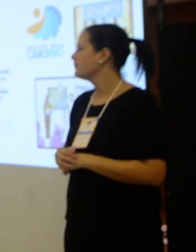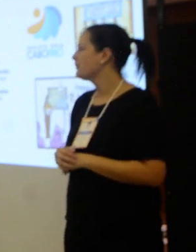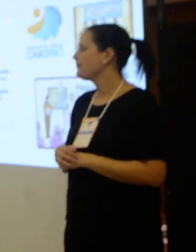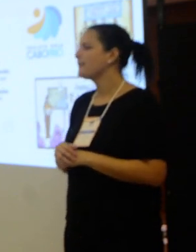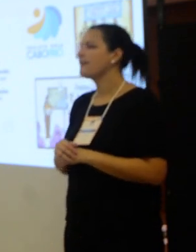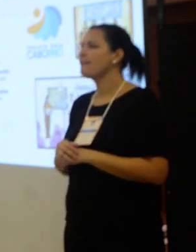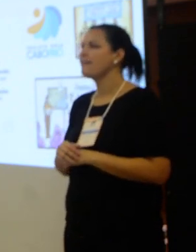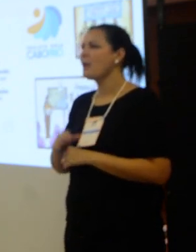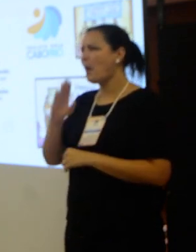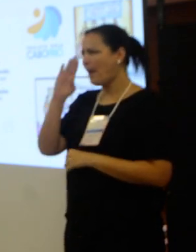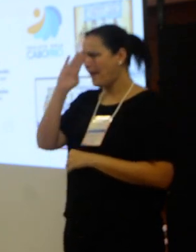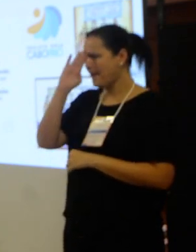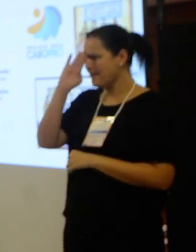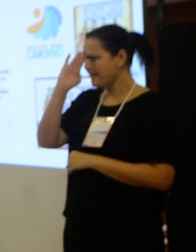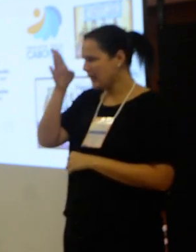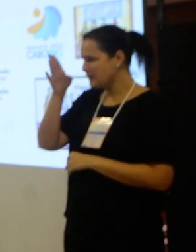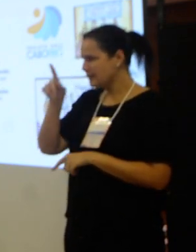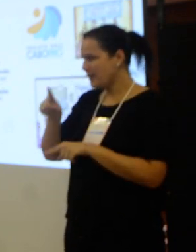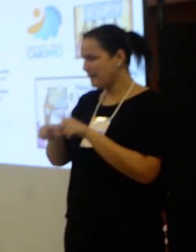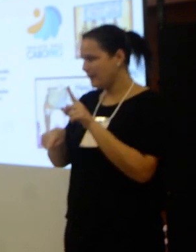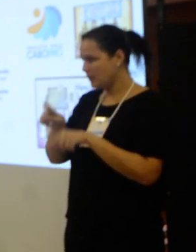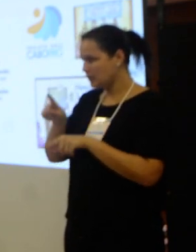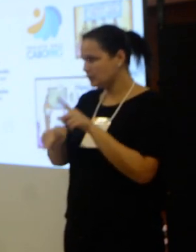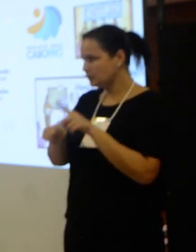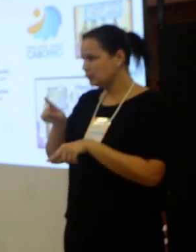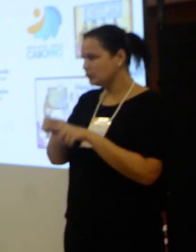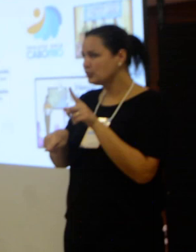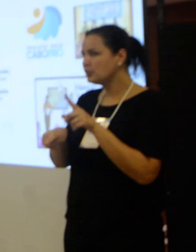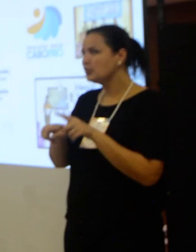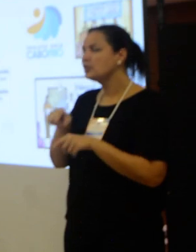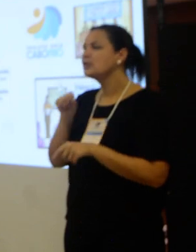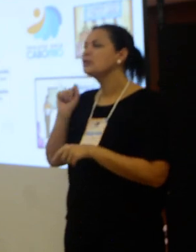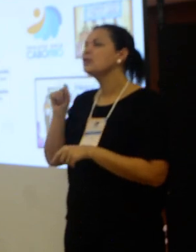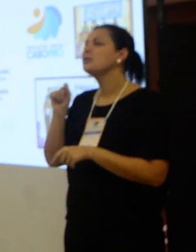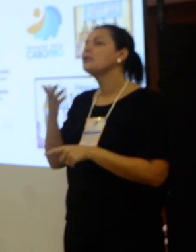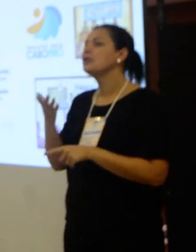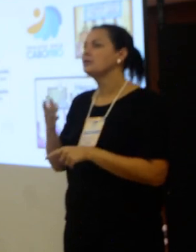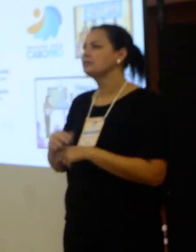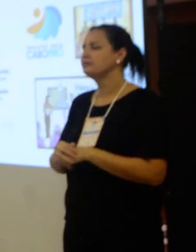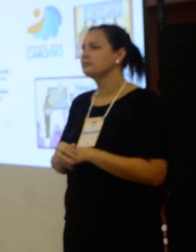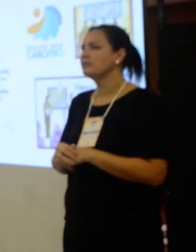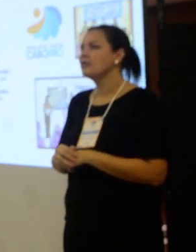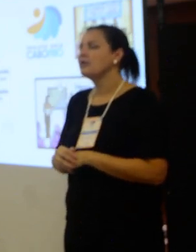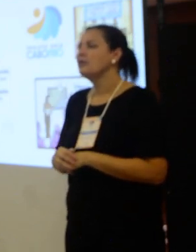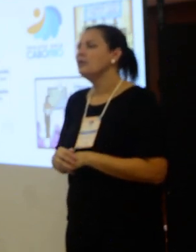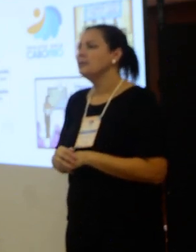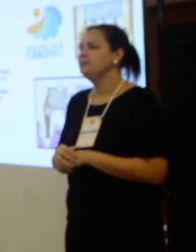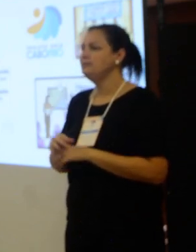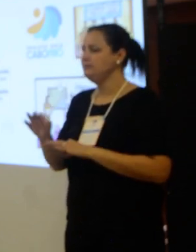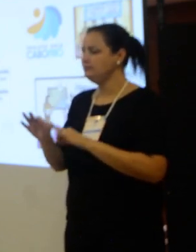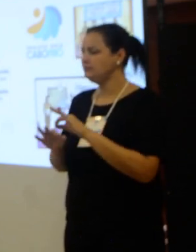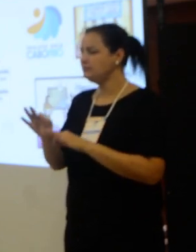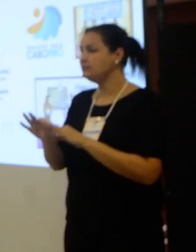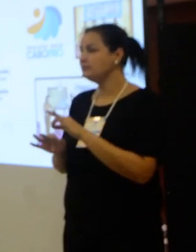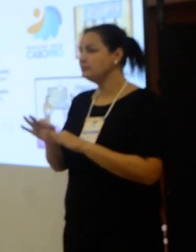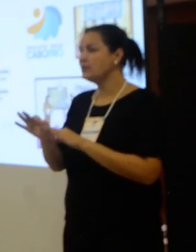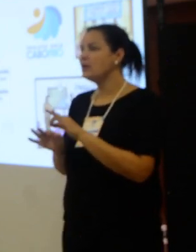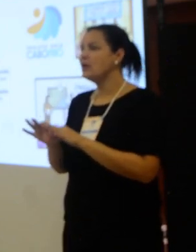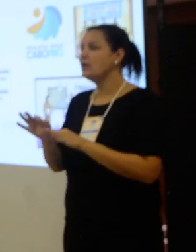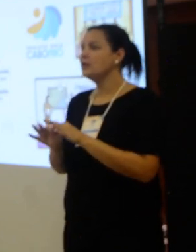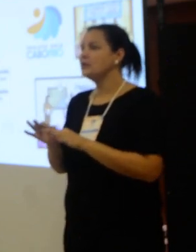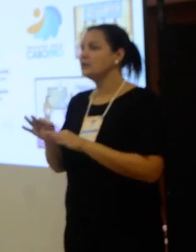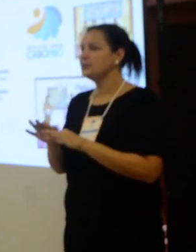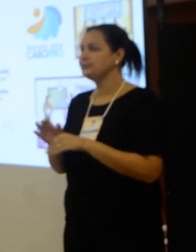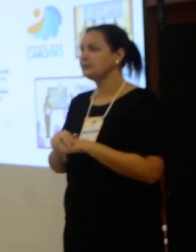principais produtos, né, o que resulta desse processo é um plano de gestão integrada da Orla, que é o